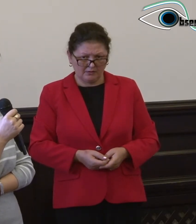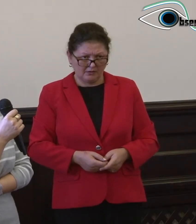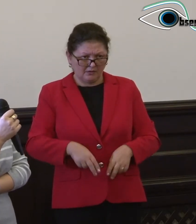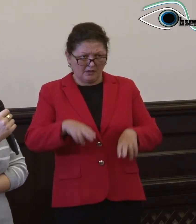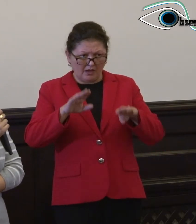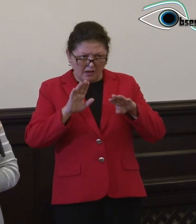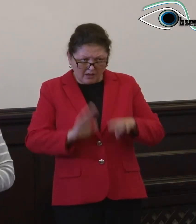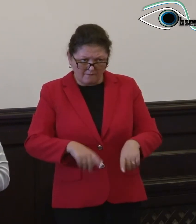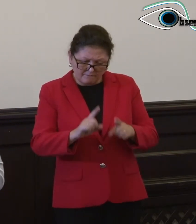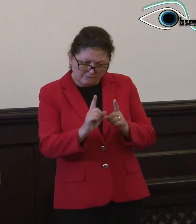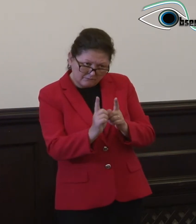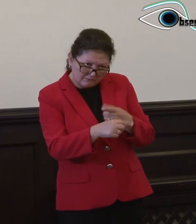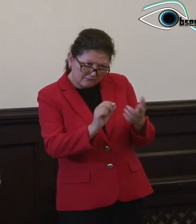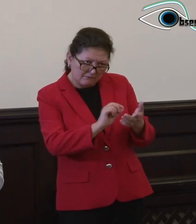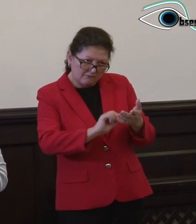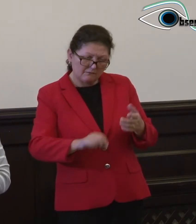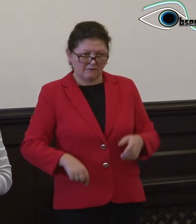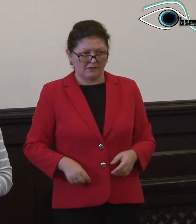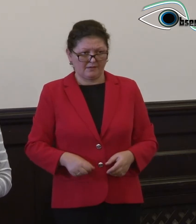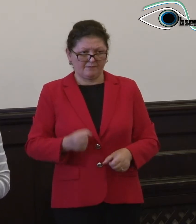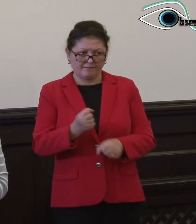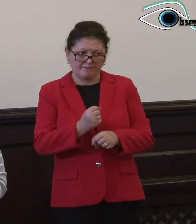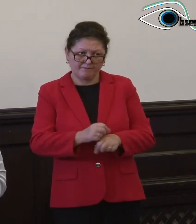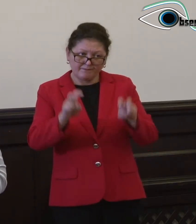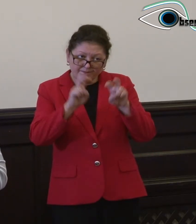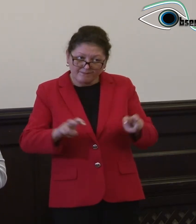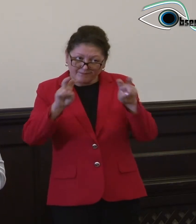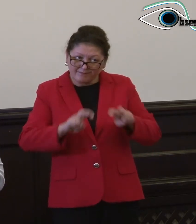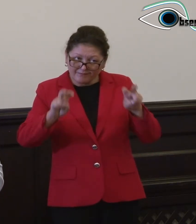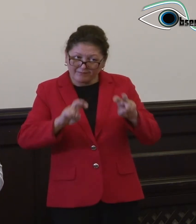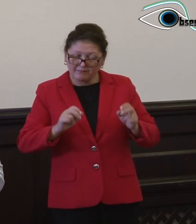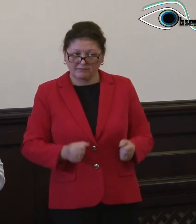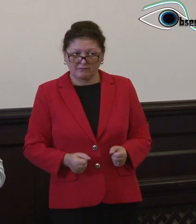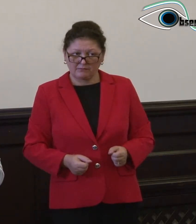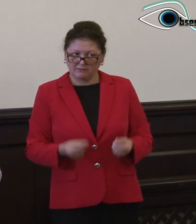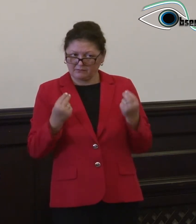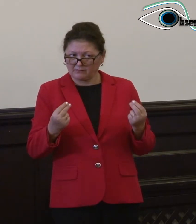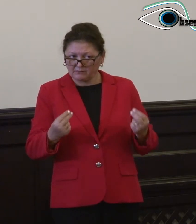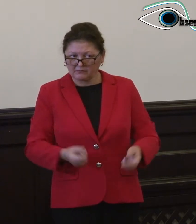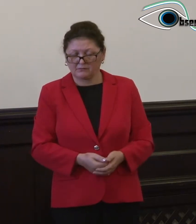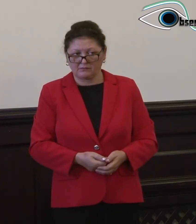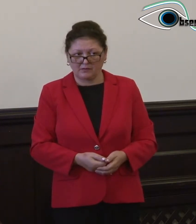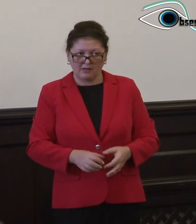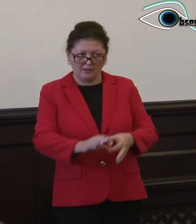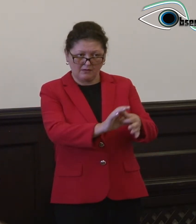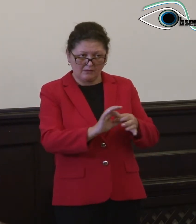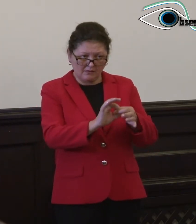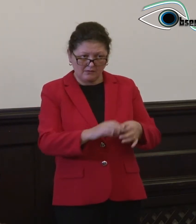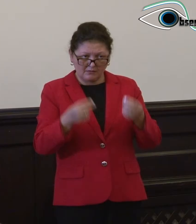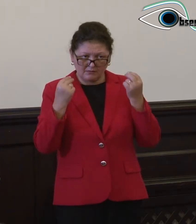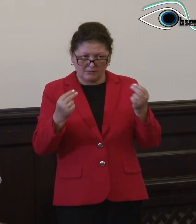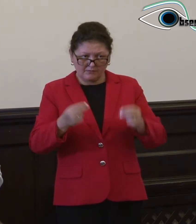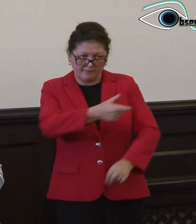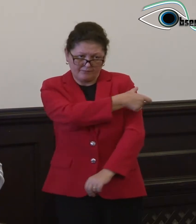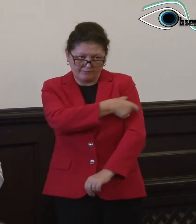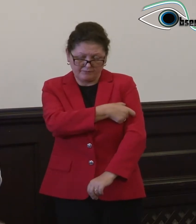avem o serie de schimbări referitoare la serviciul de evaluare complexă, îl întărim și să colaboreze mai bine cu